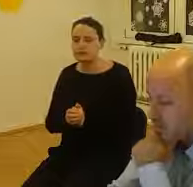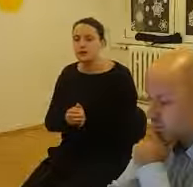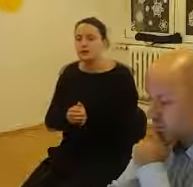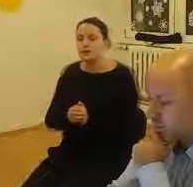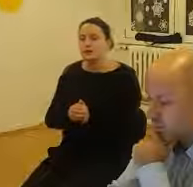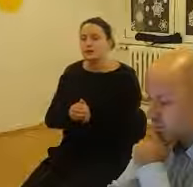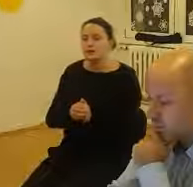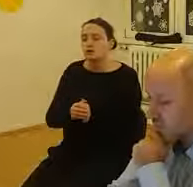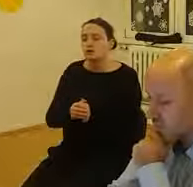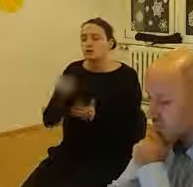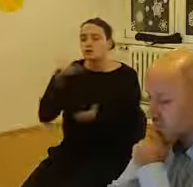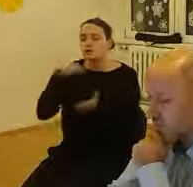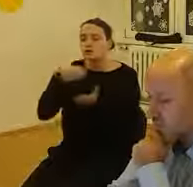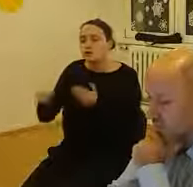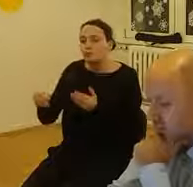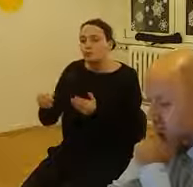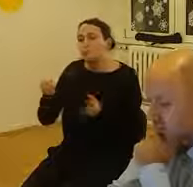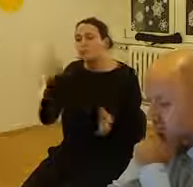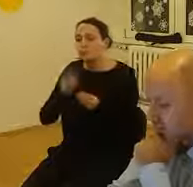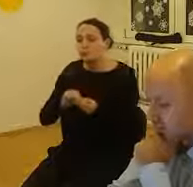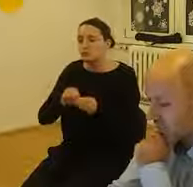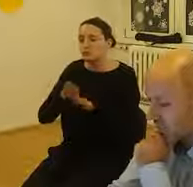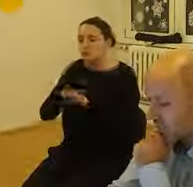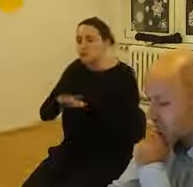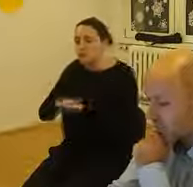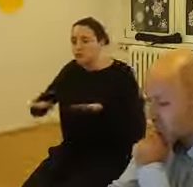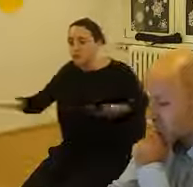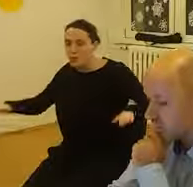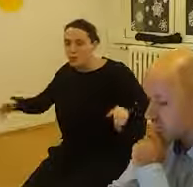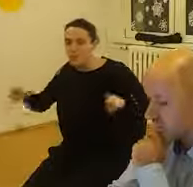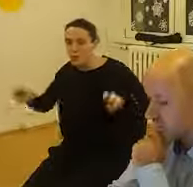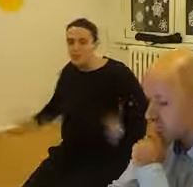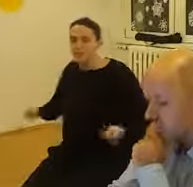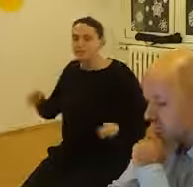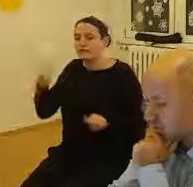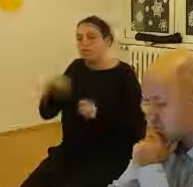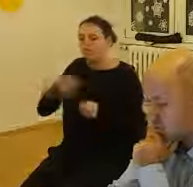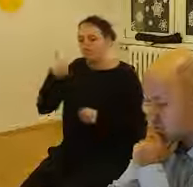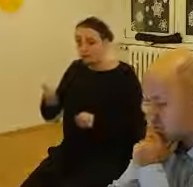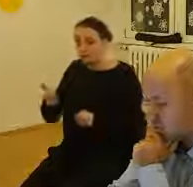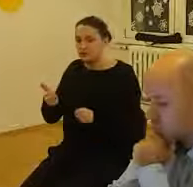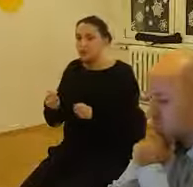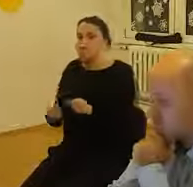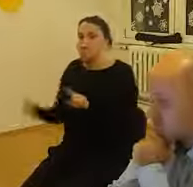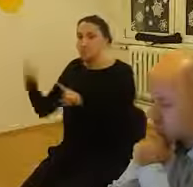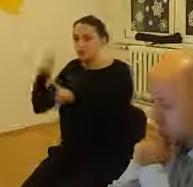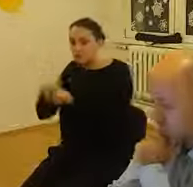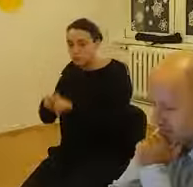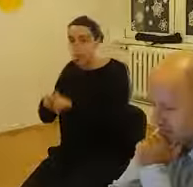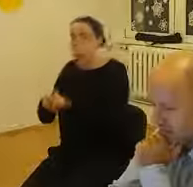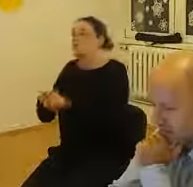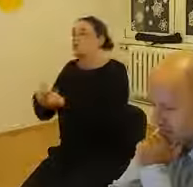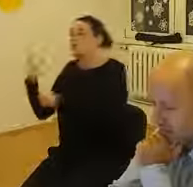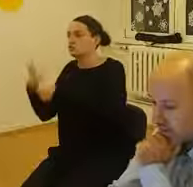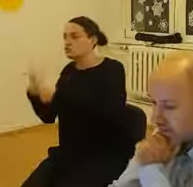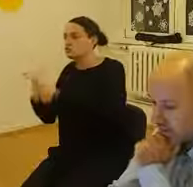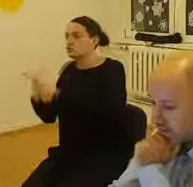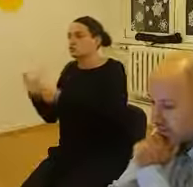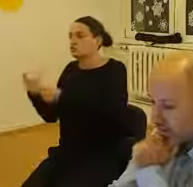dzielnicy zakupiono 21 ławek. Dodatkowo zamontowanych zostało kolejnych 30 już z budżetu miasta.